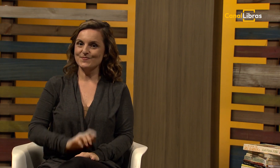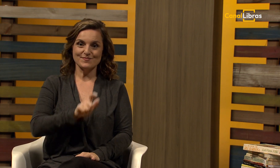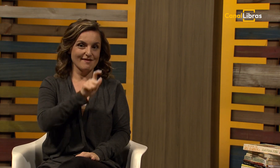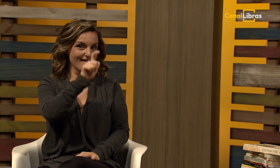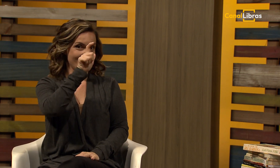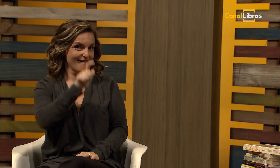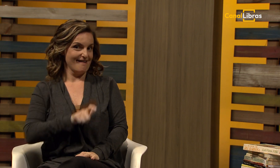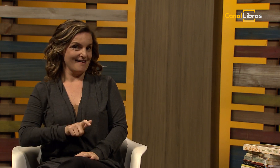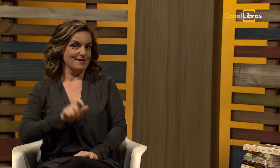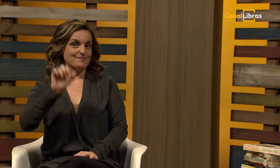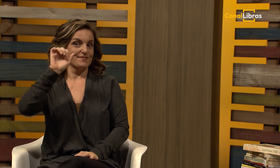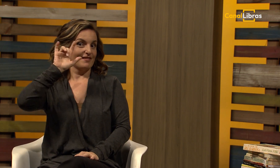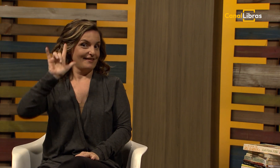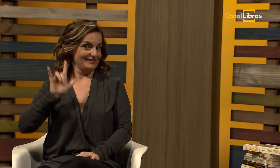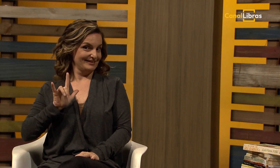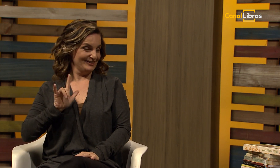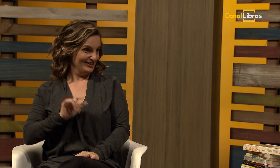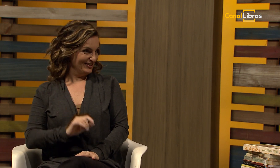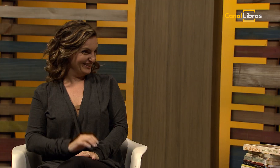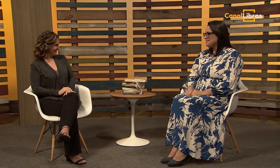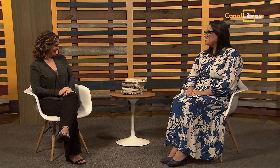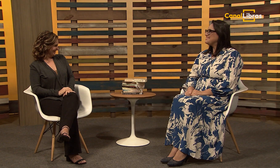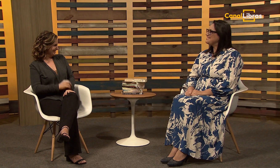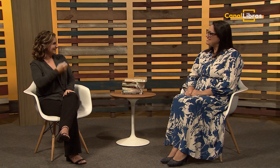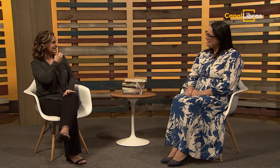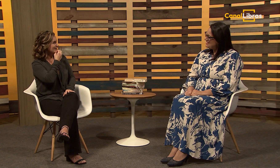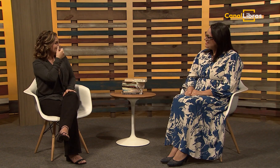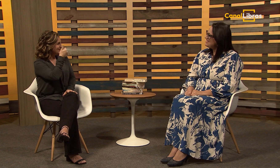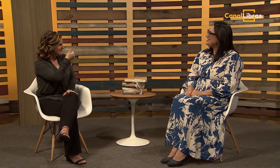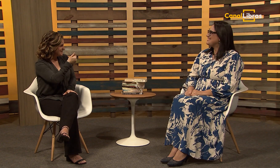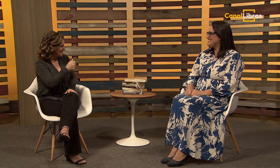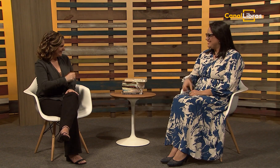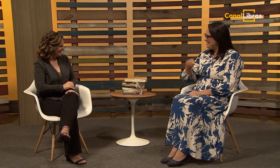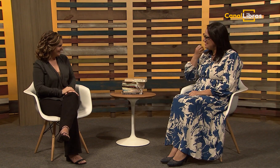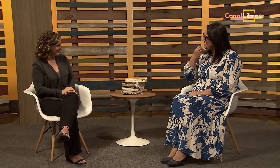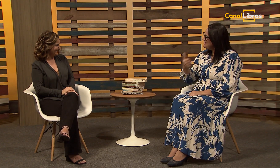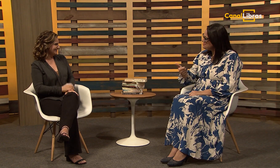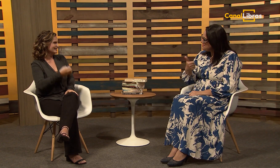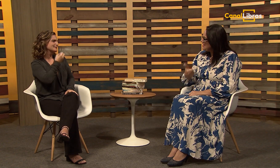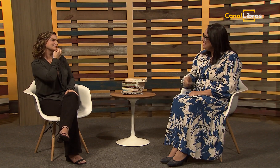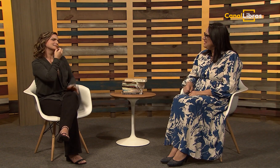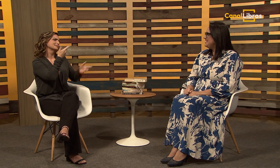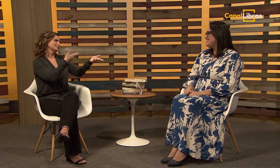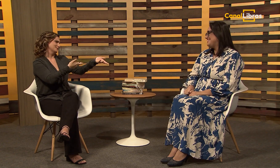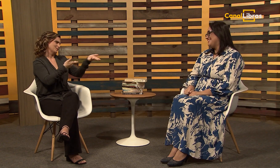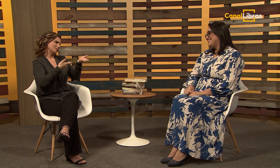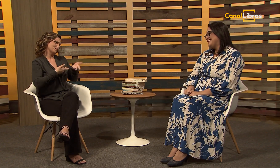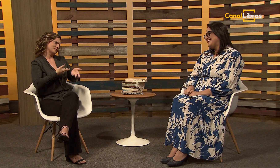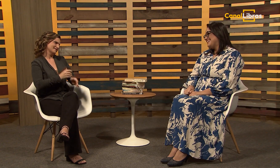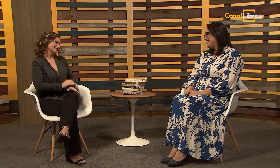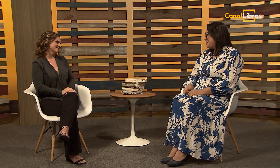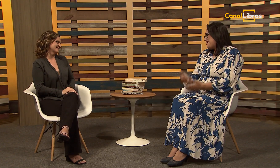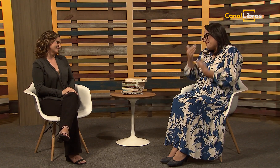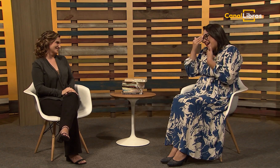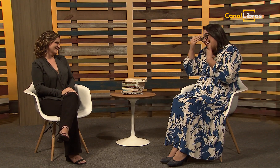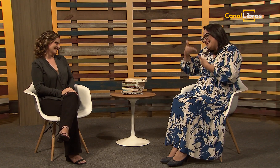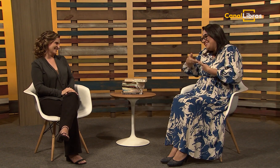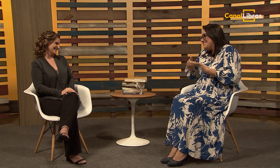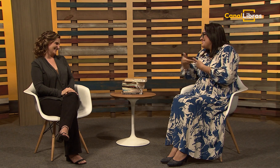especial, Elisângela Castelo Branco. Tudo bem? Tudo bem. Seja muito bem-vinda. Ai,